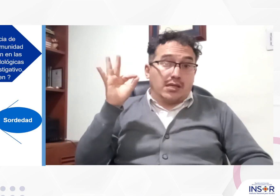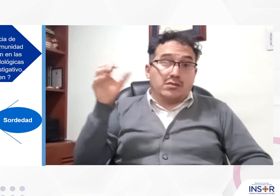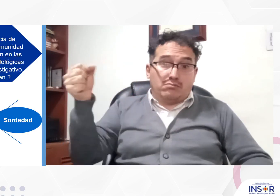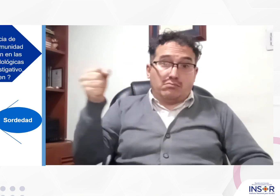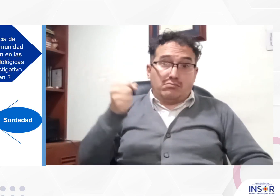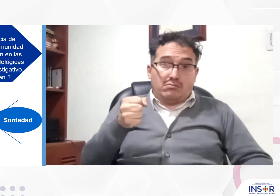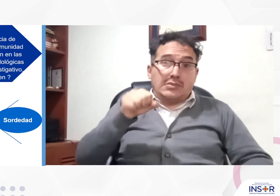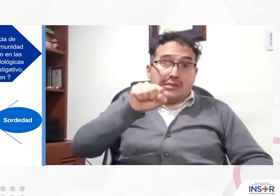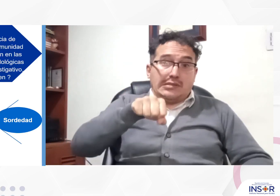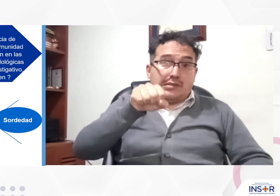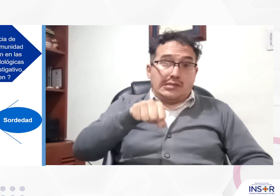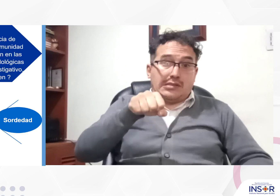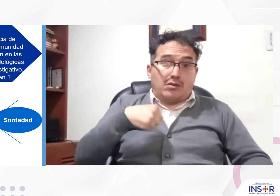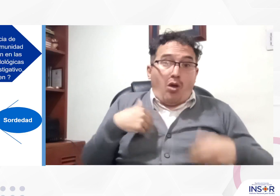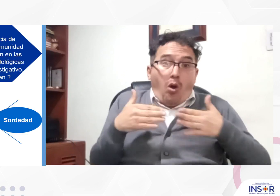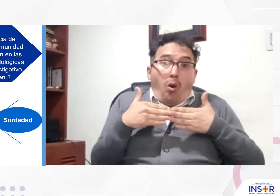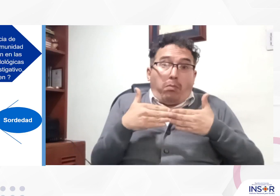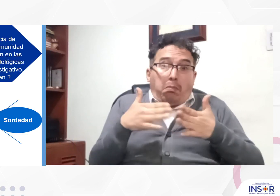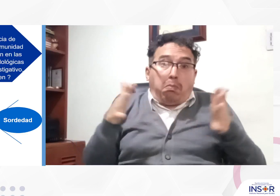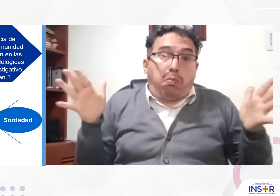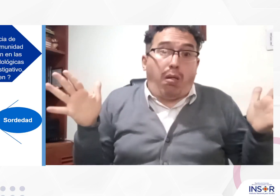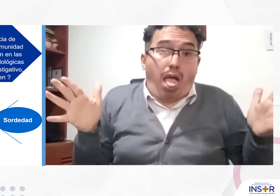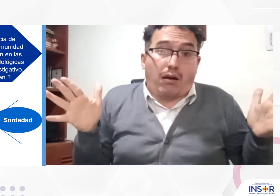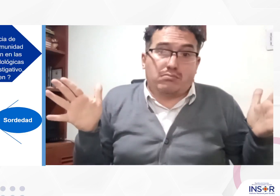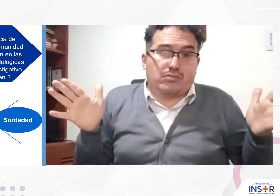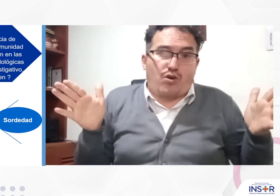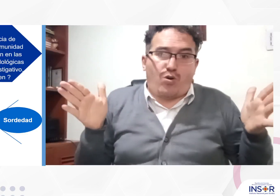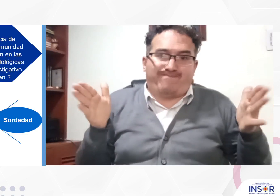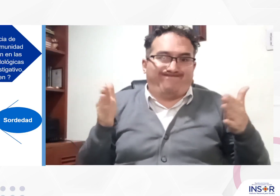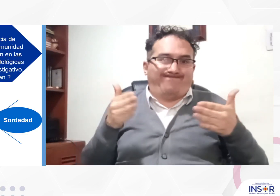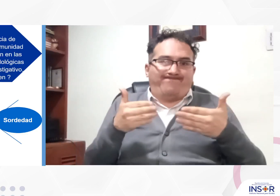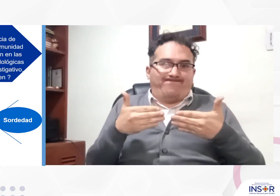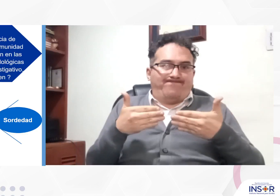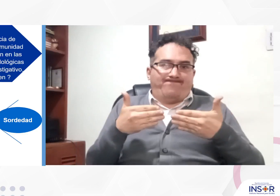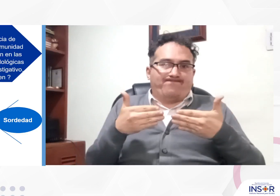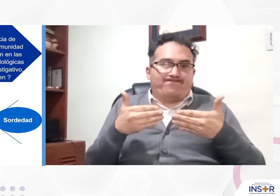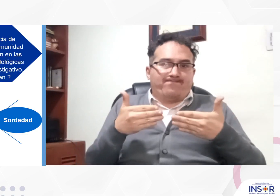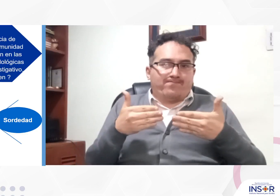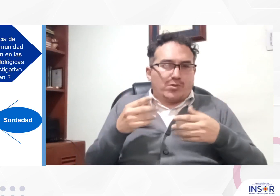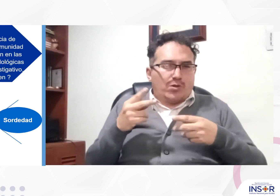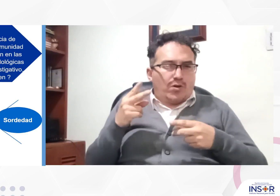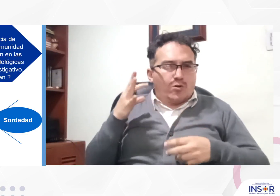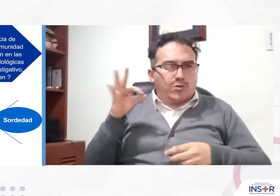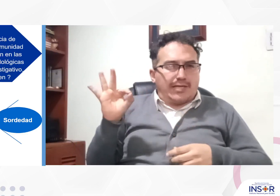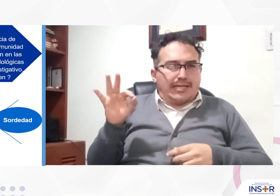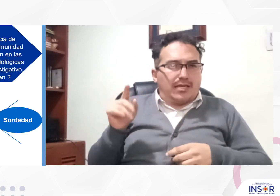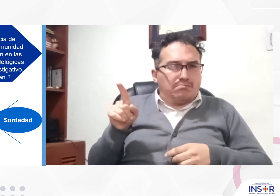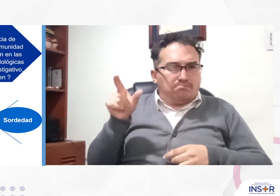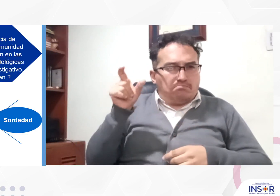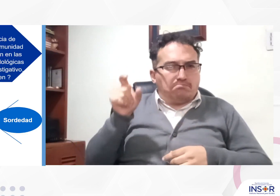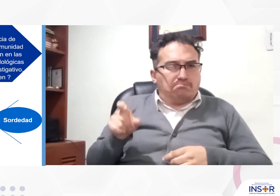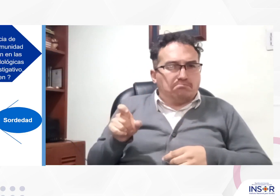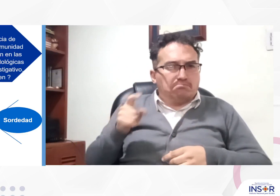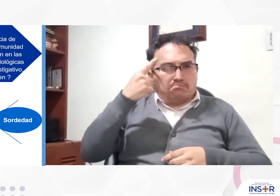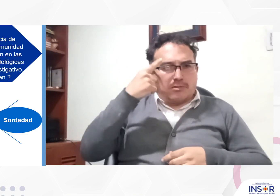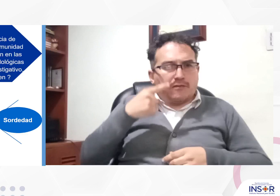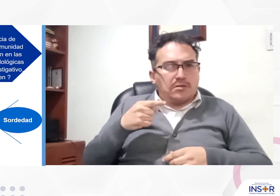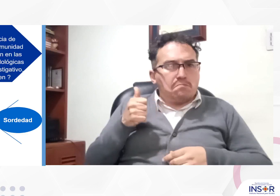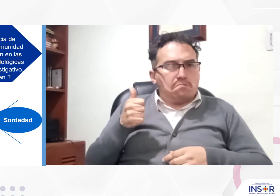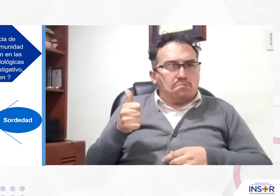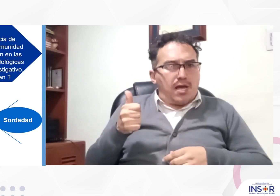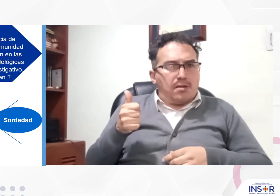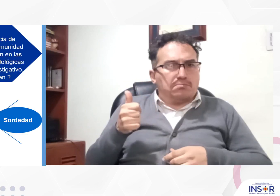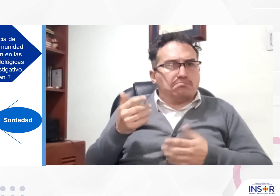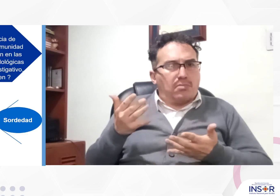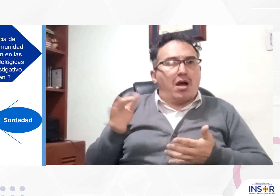mi proceso de investigación, sí conté con la participación de una persona oyente. Reservar también